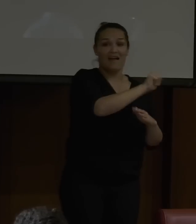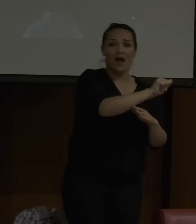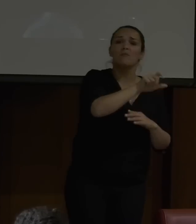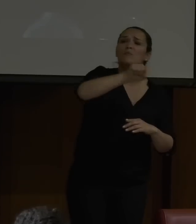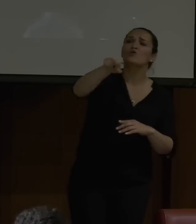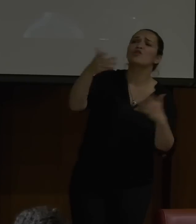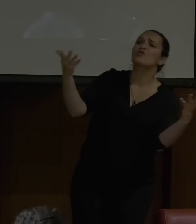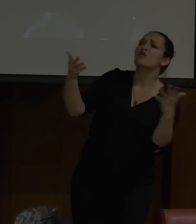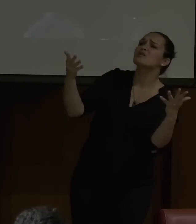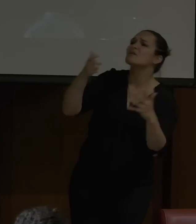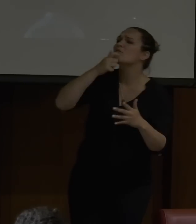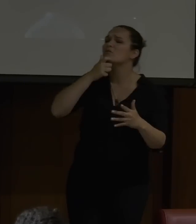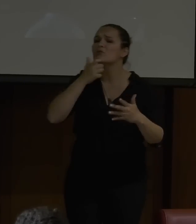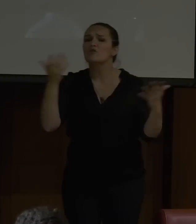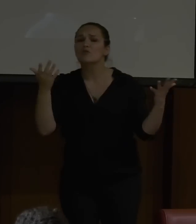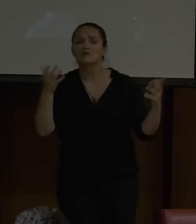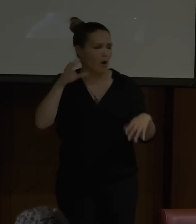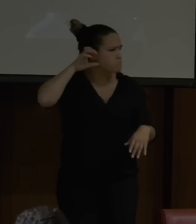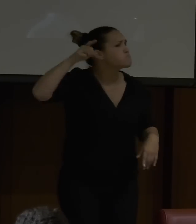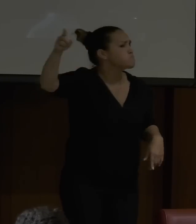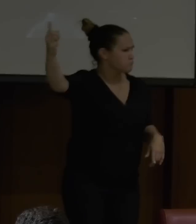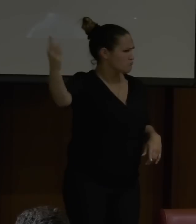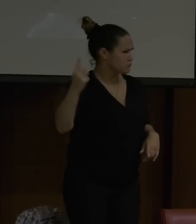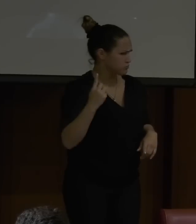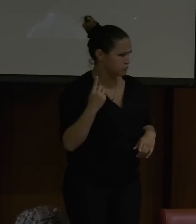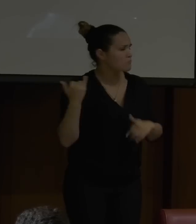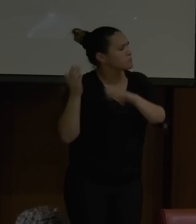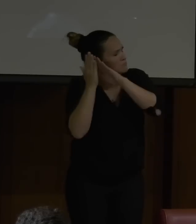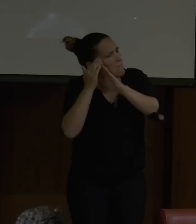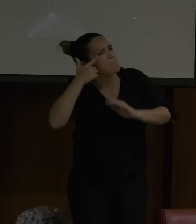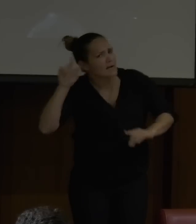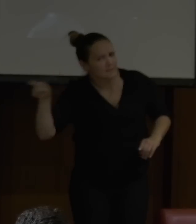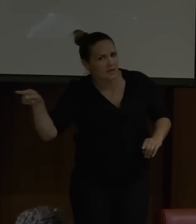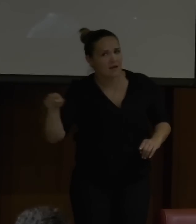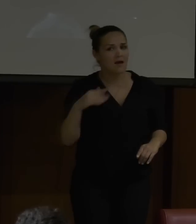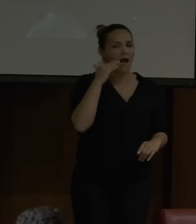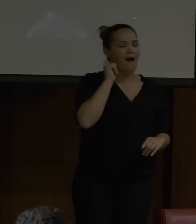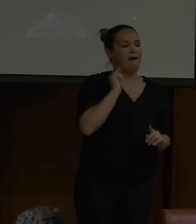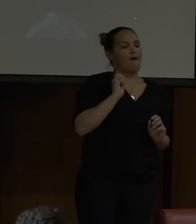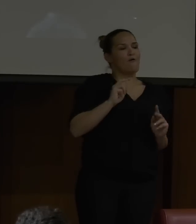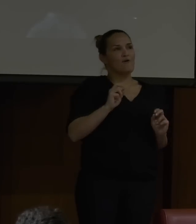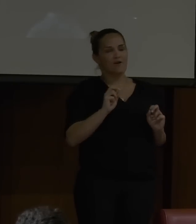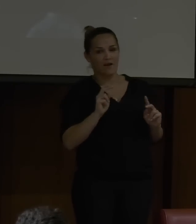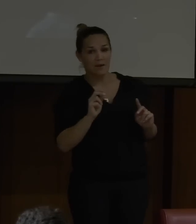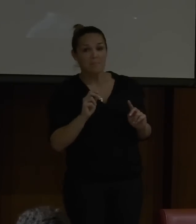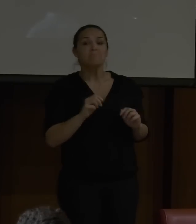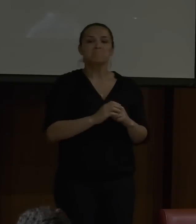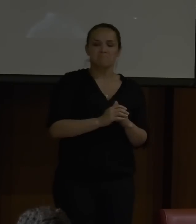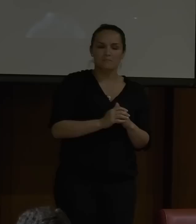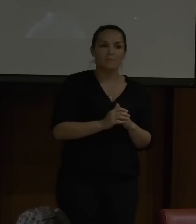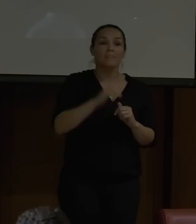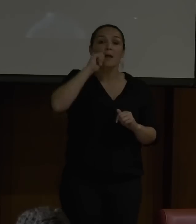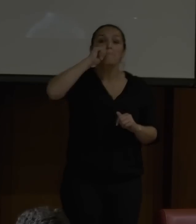Juan Manuel Muegues contestó que había llegado con el alba, por lo que debía de estar durmiendo. Ella regresó al plan esa misma mañana y al día